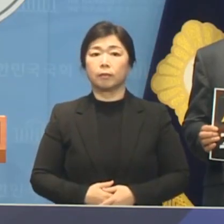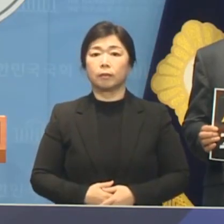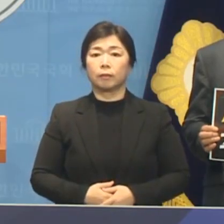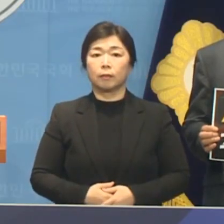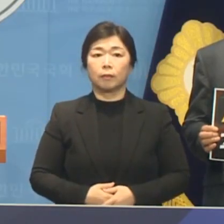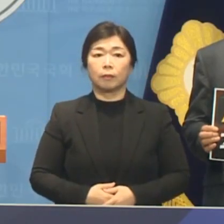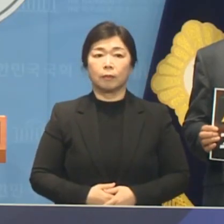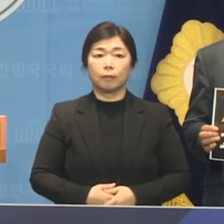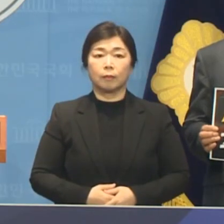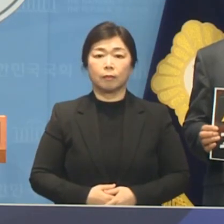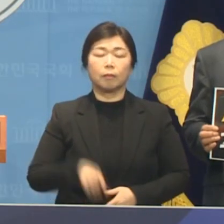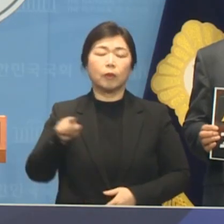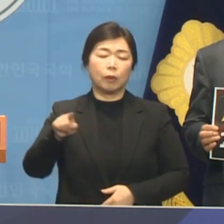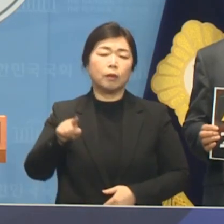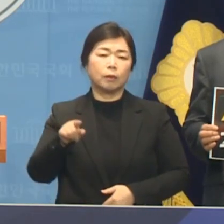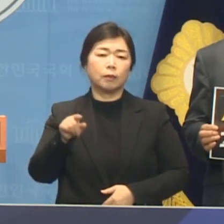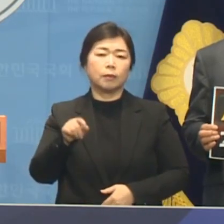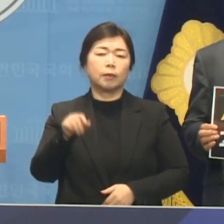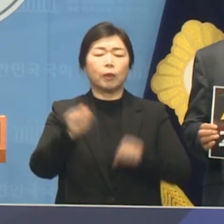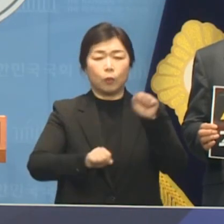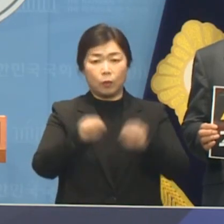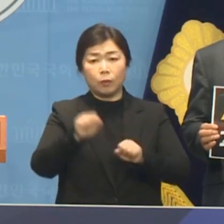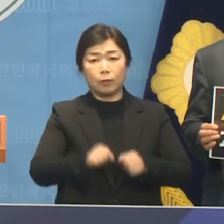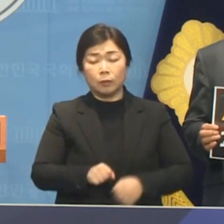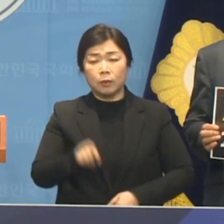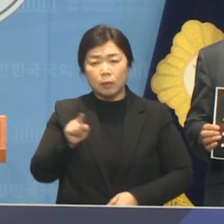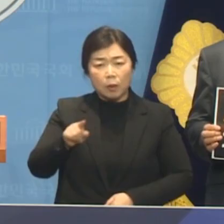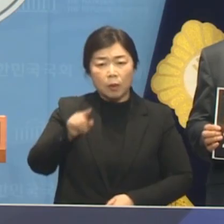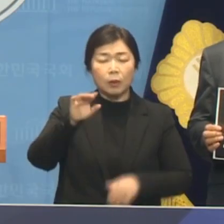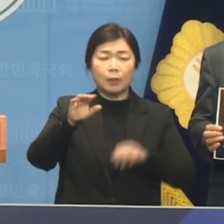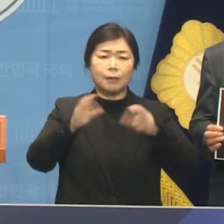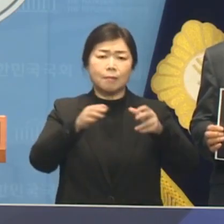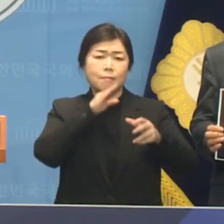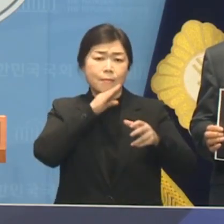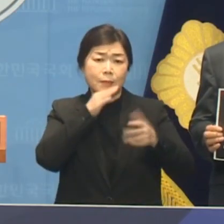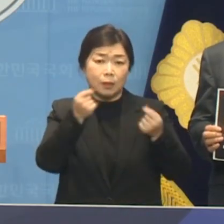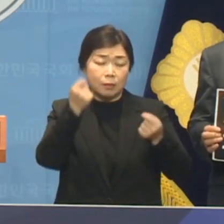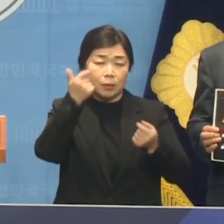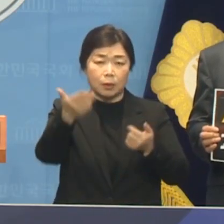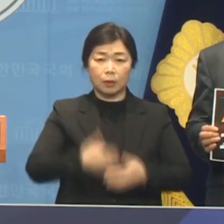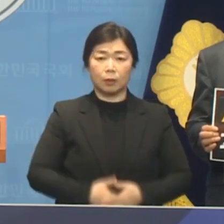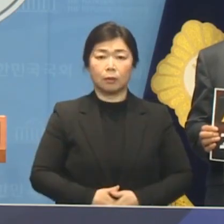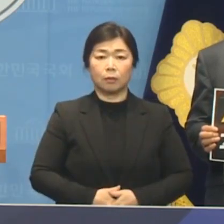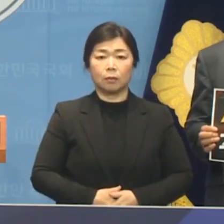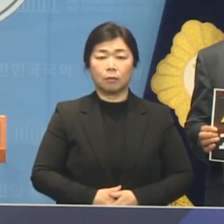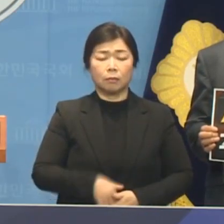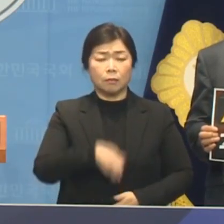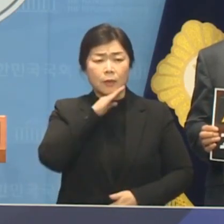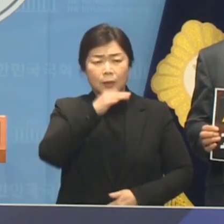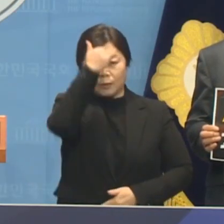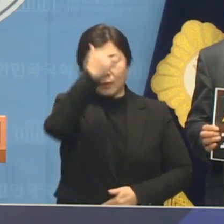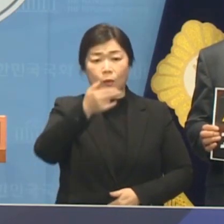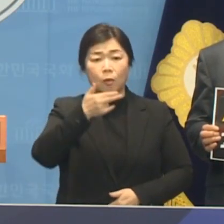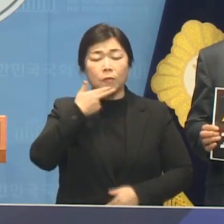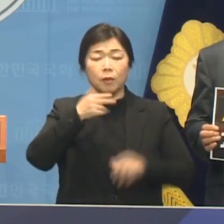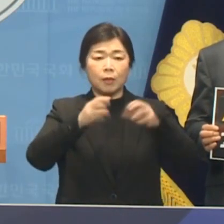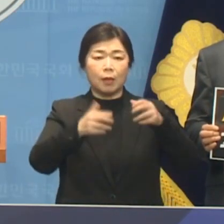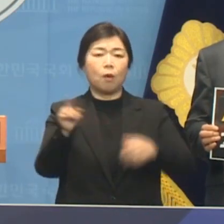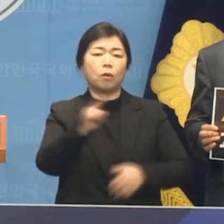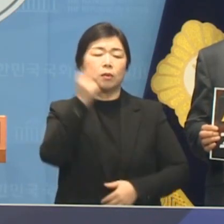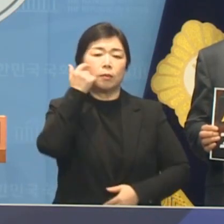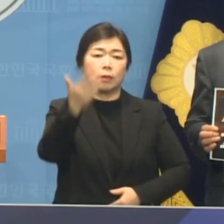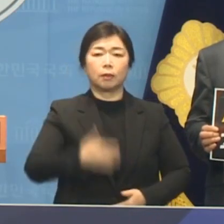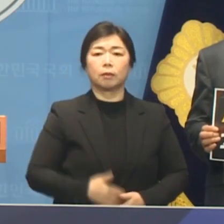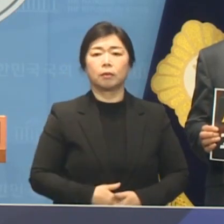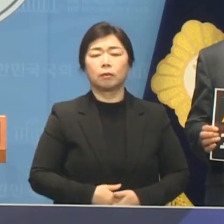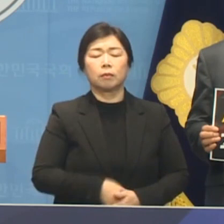사상 초유의 만행을 저질렀습니다. 도대체 이게 나라입니까? 이런 무도한 나라가 어디 있습니까? 불의가